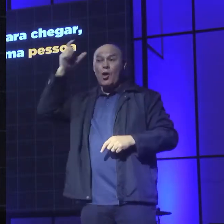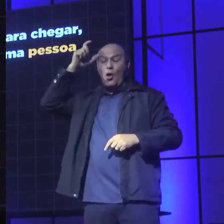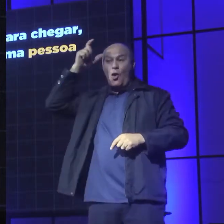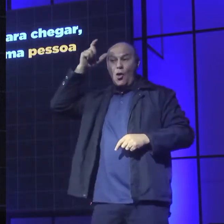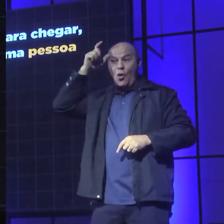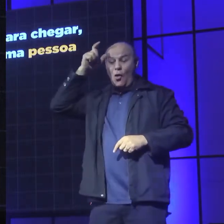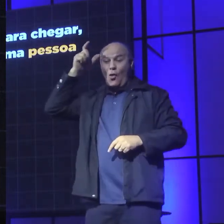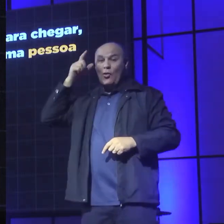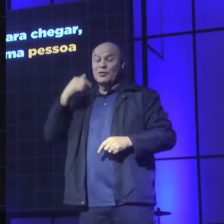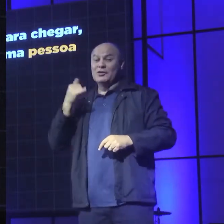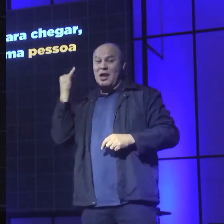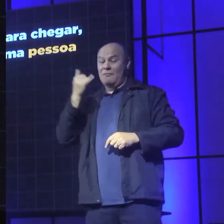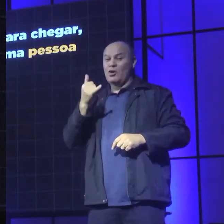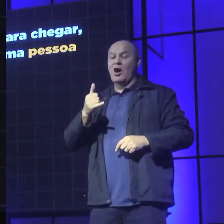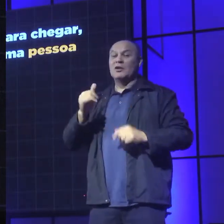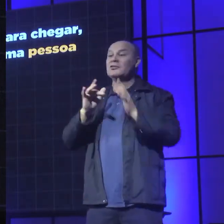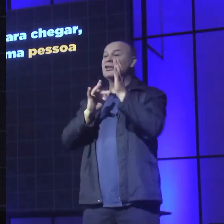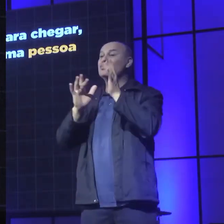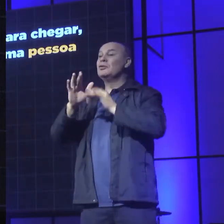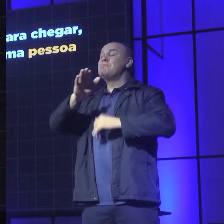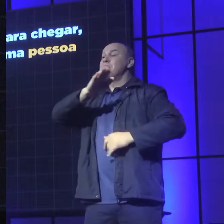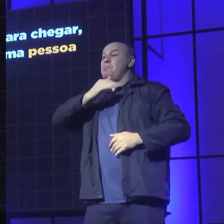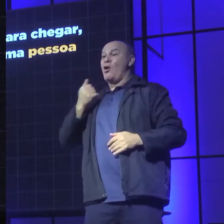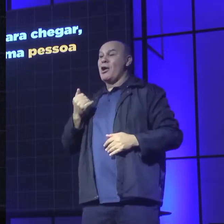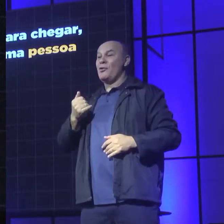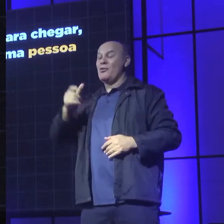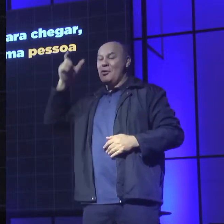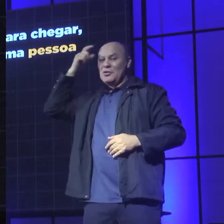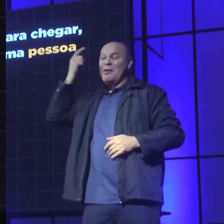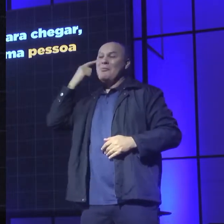mas a verdade é que no terceiro dia ele ressuscitou.